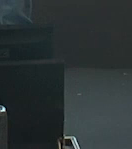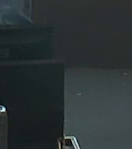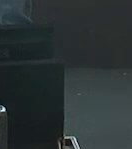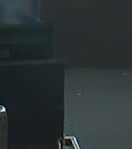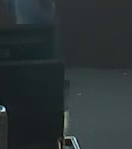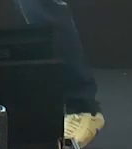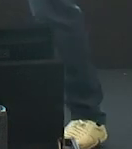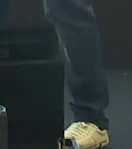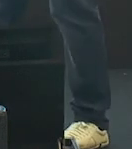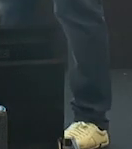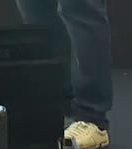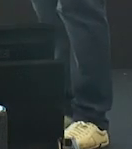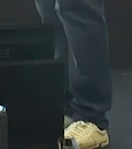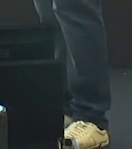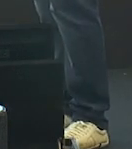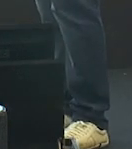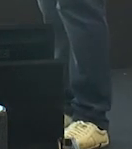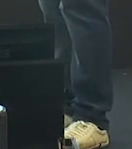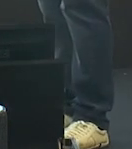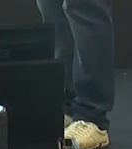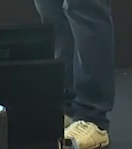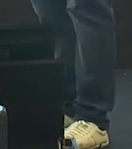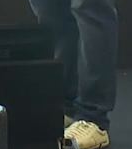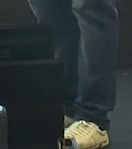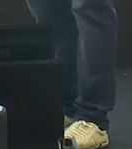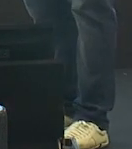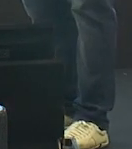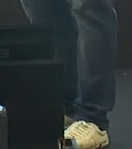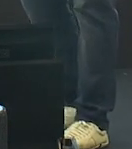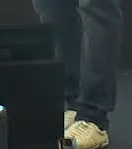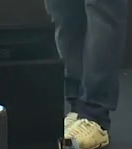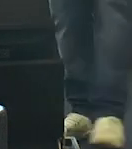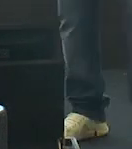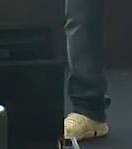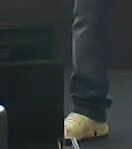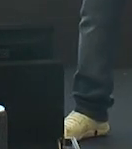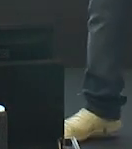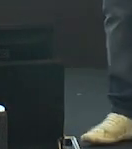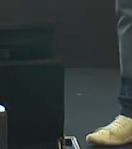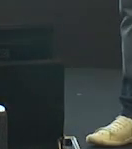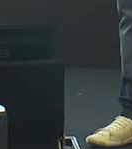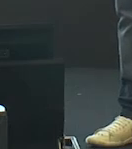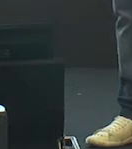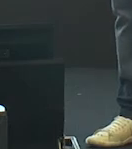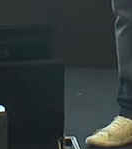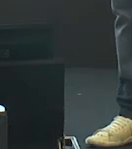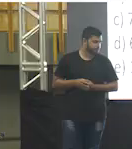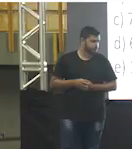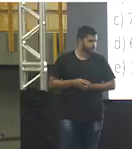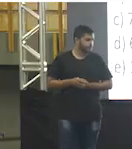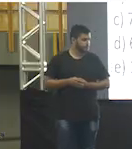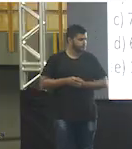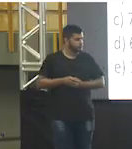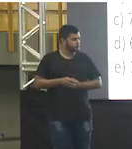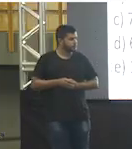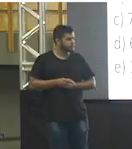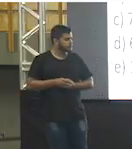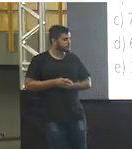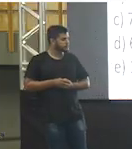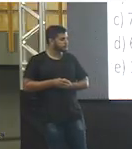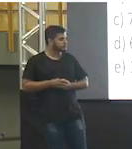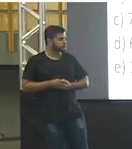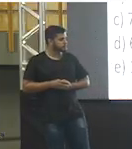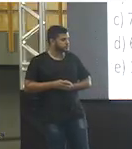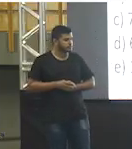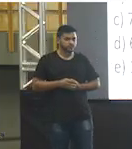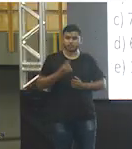essa massa indo embora vai reduzindo a massa do meu produto. Beleza? Continuando aqui com vocês, ó. Na oxidação de 1 grama